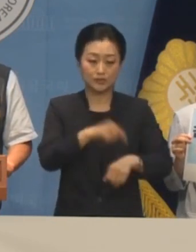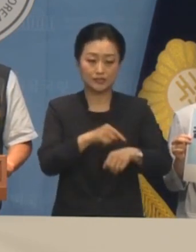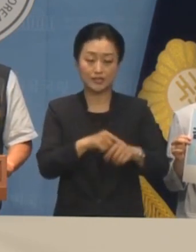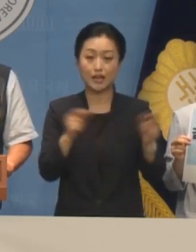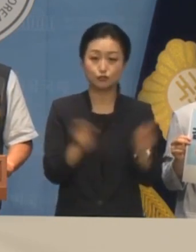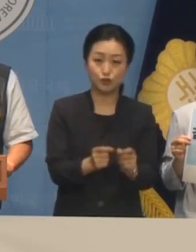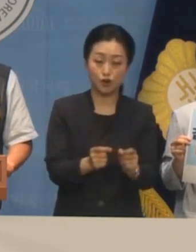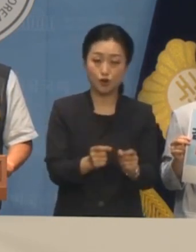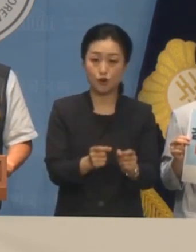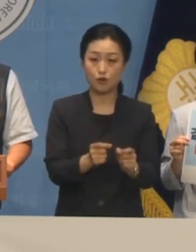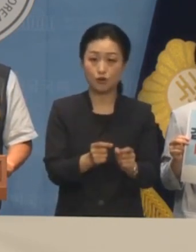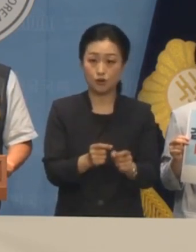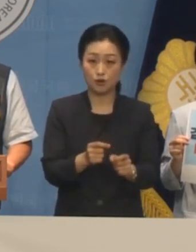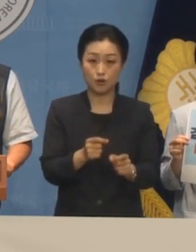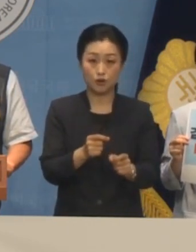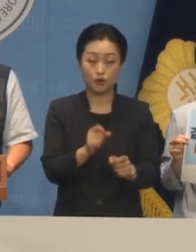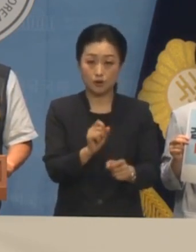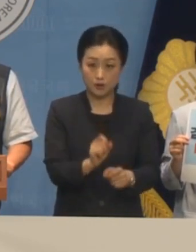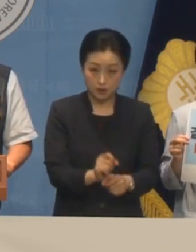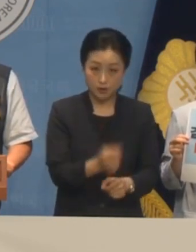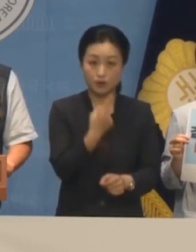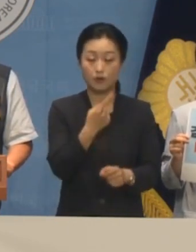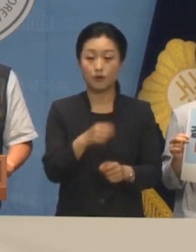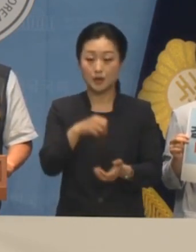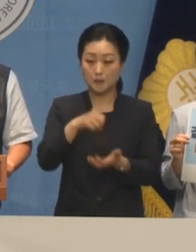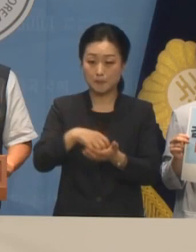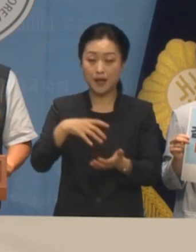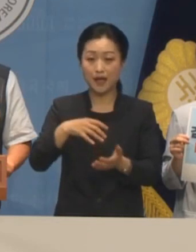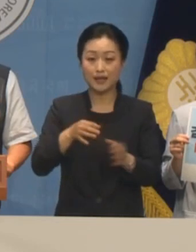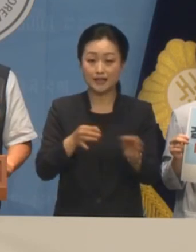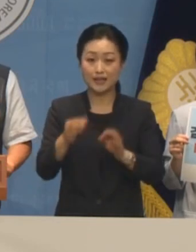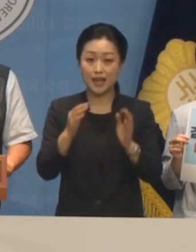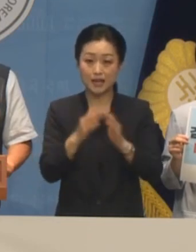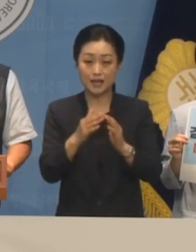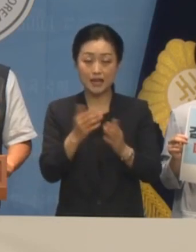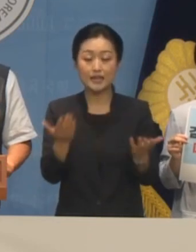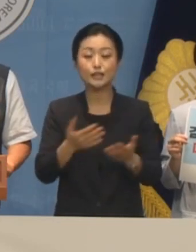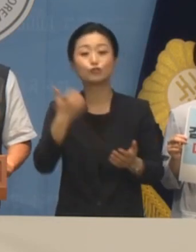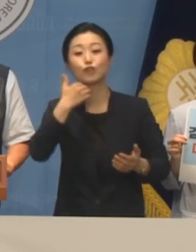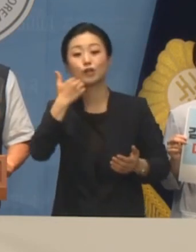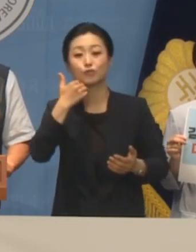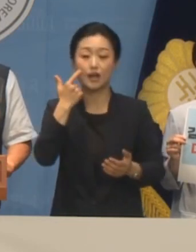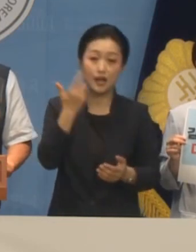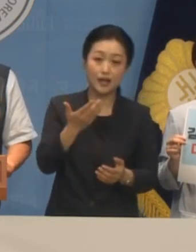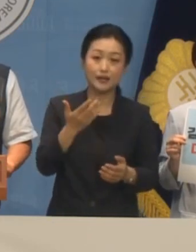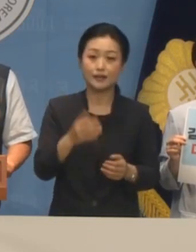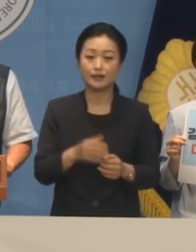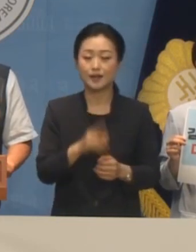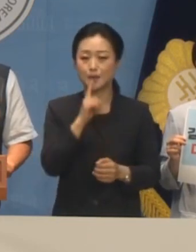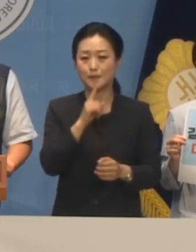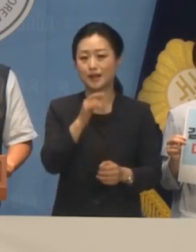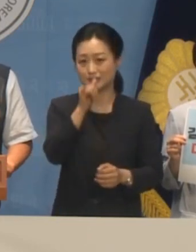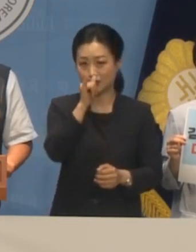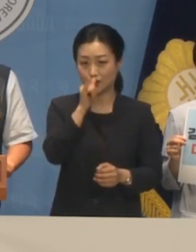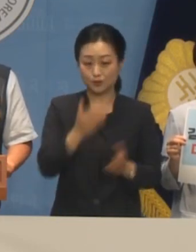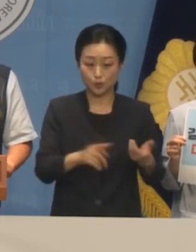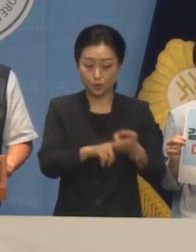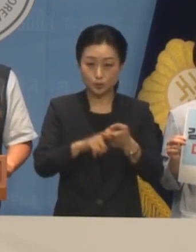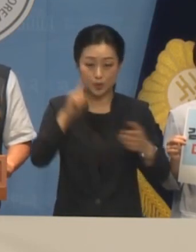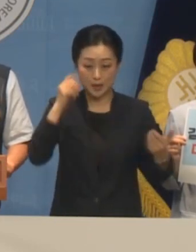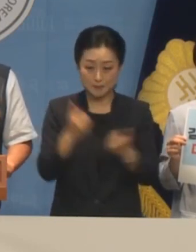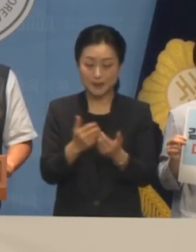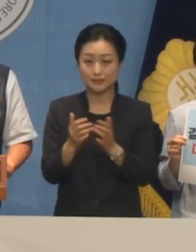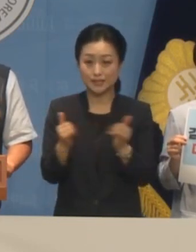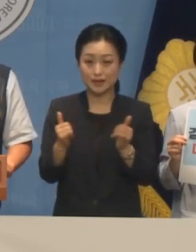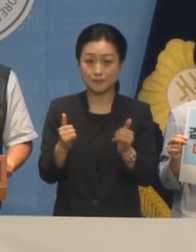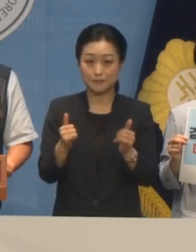사업하고 공장은 방 가게는 누가 하냐고 물었던 자입니다 반기업 정책과 노조 정책 때문에